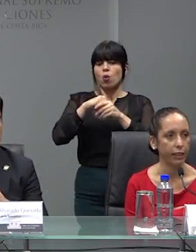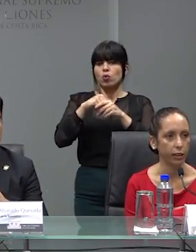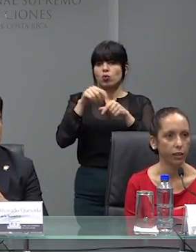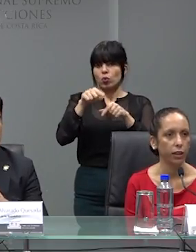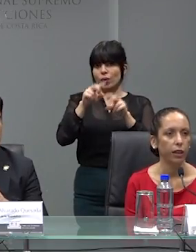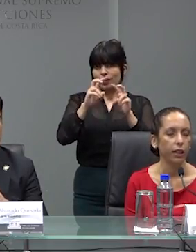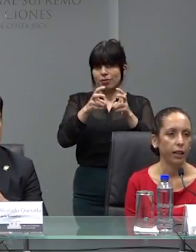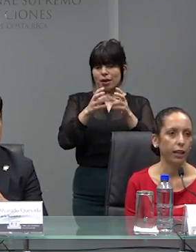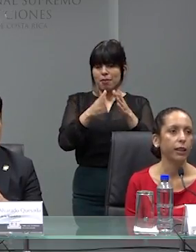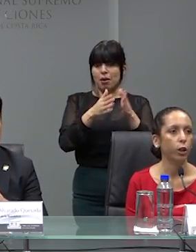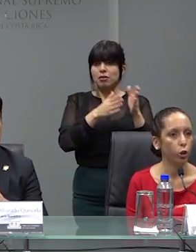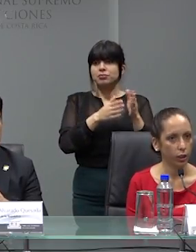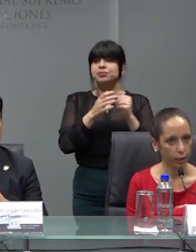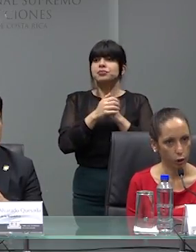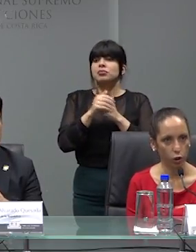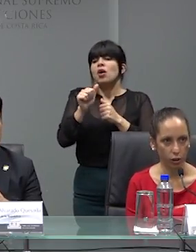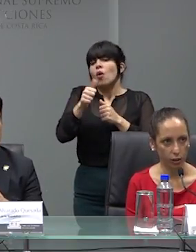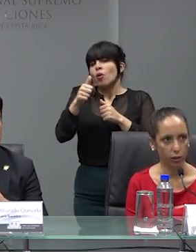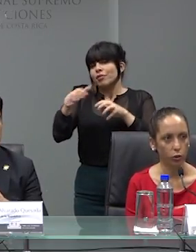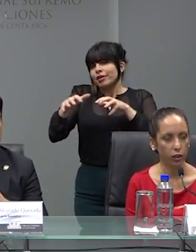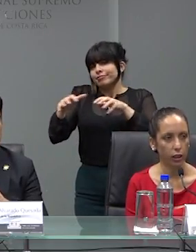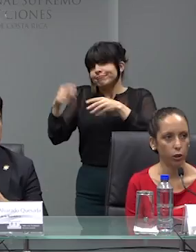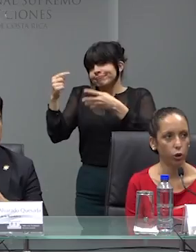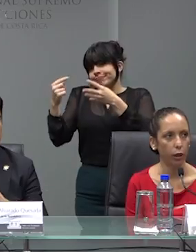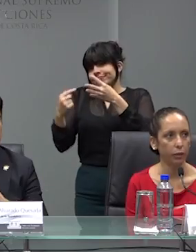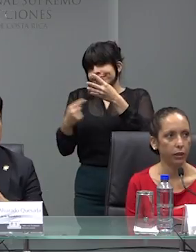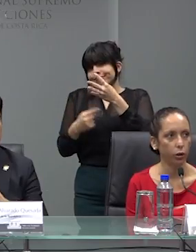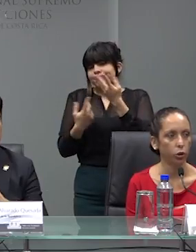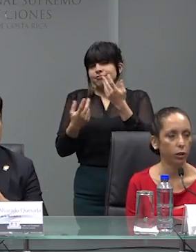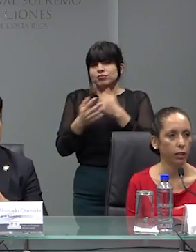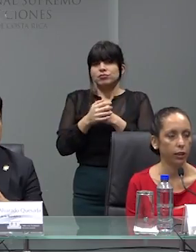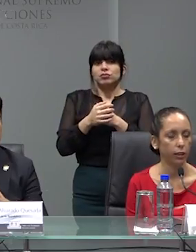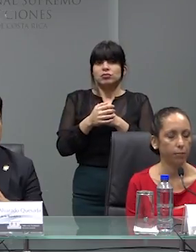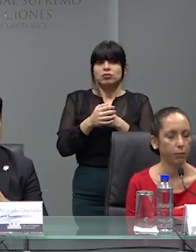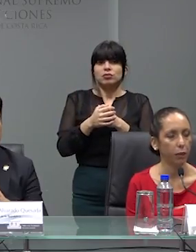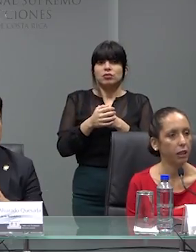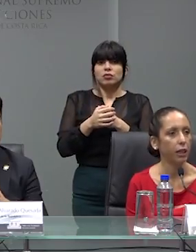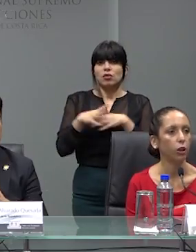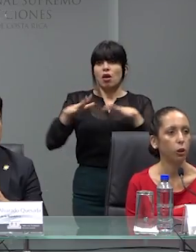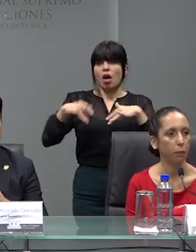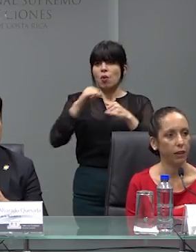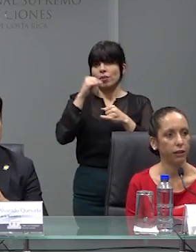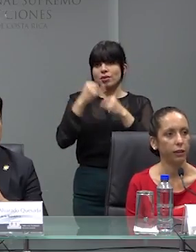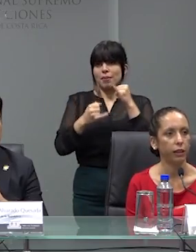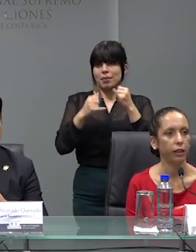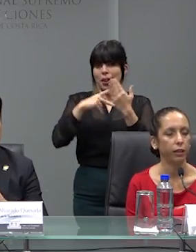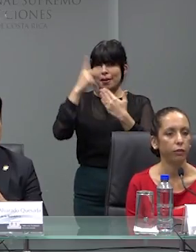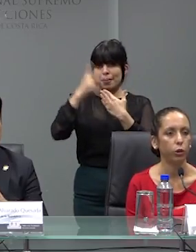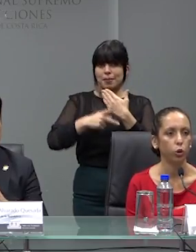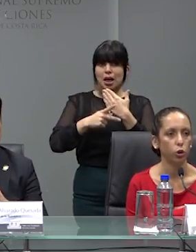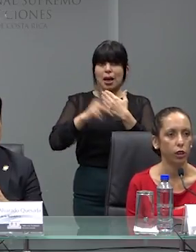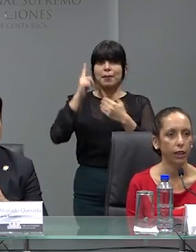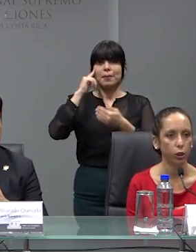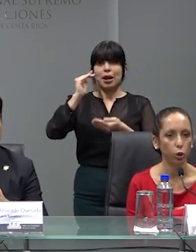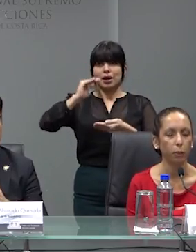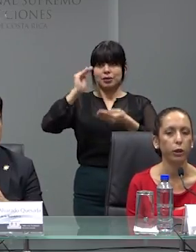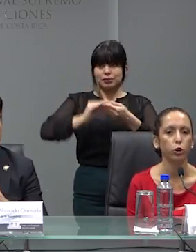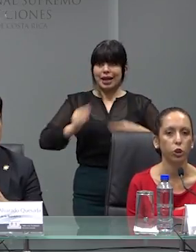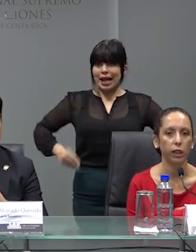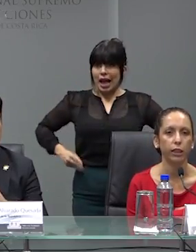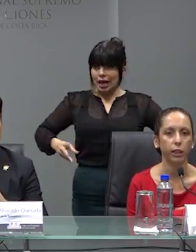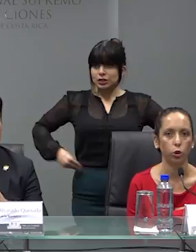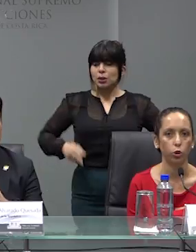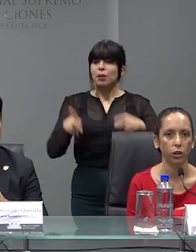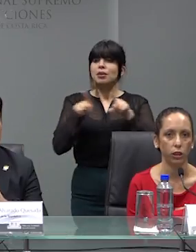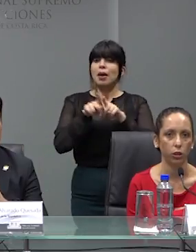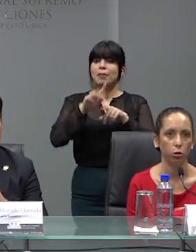esa línea. Entre otras acciones, no está totalmente terminado el plan de reducción del gasto, pero